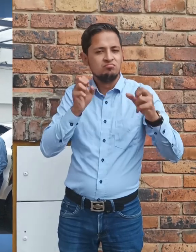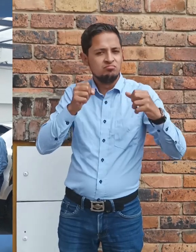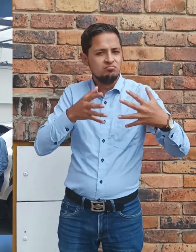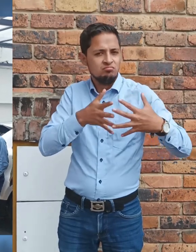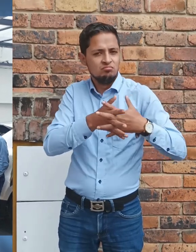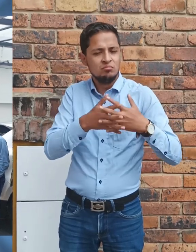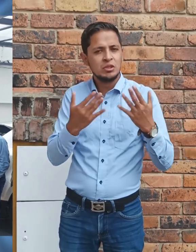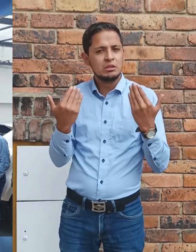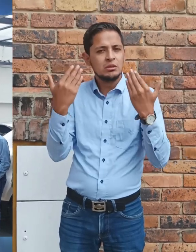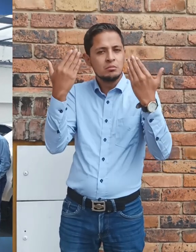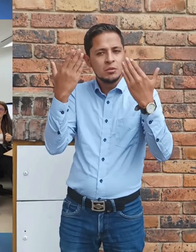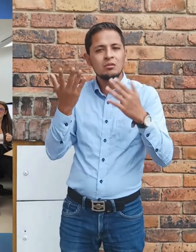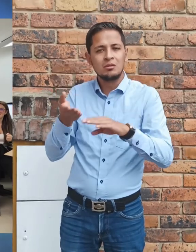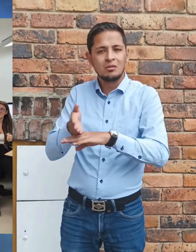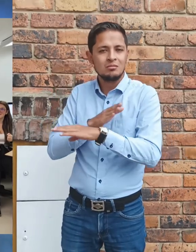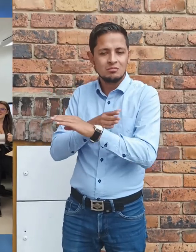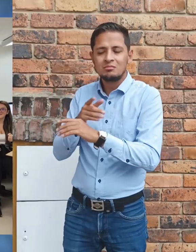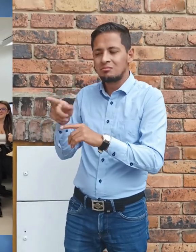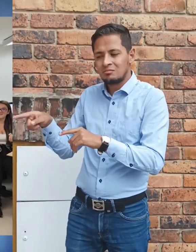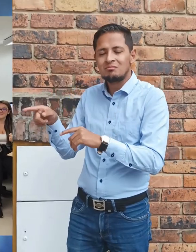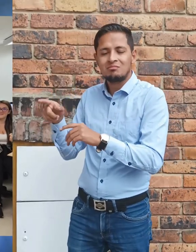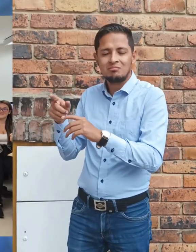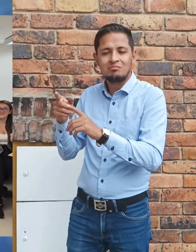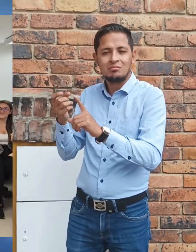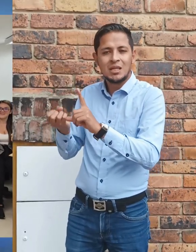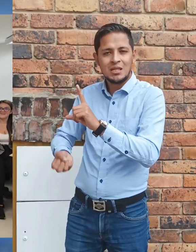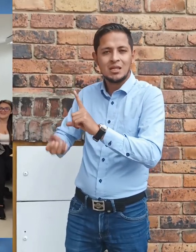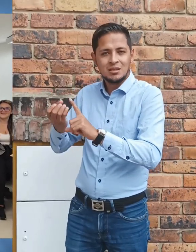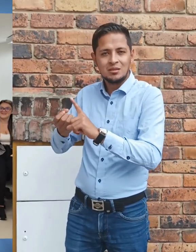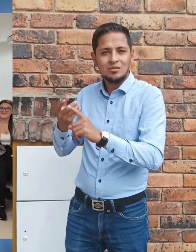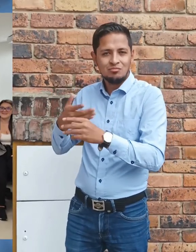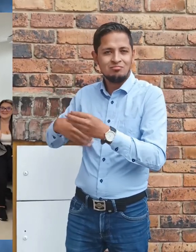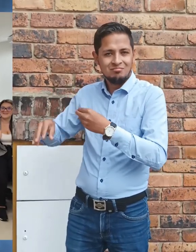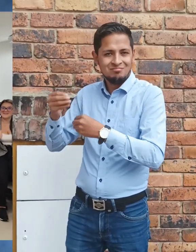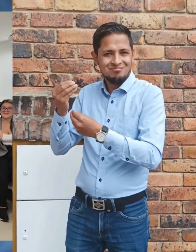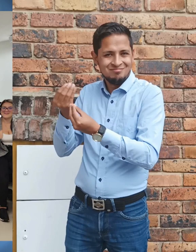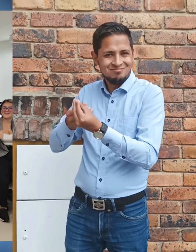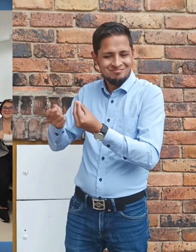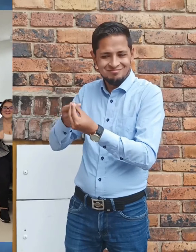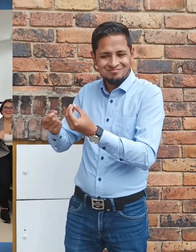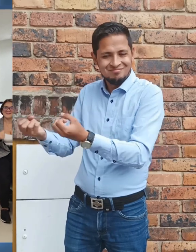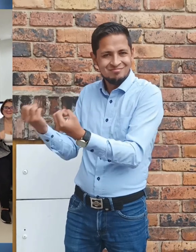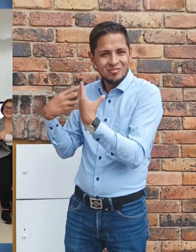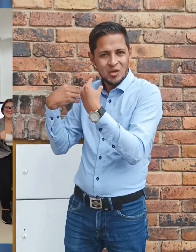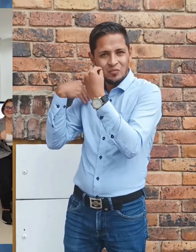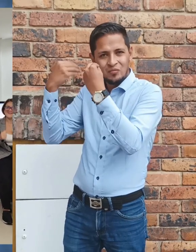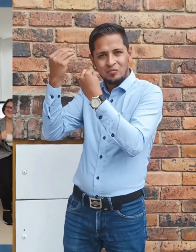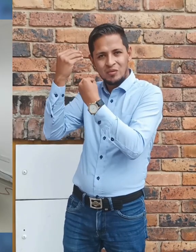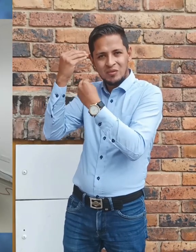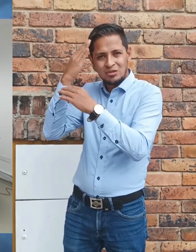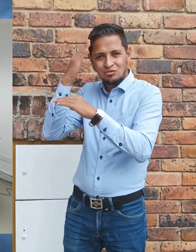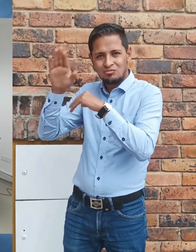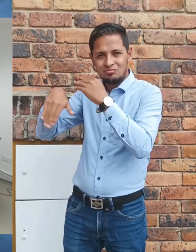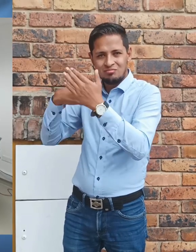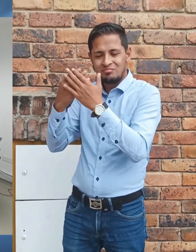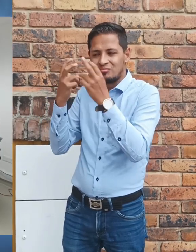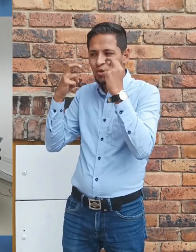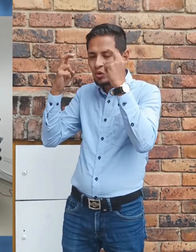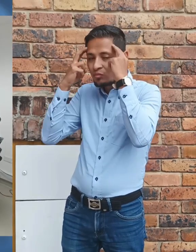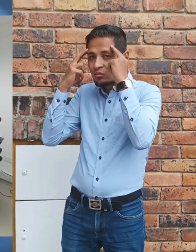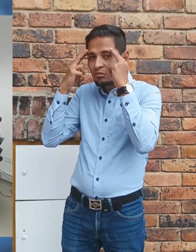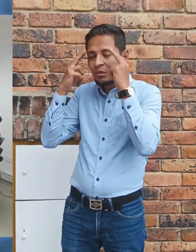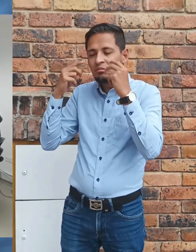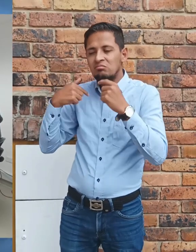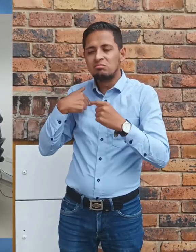conocimientos adquiridos en diseño tecnológico eran compatibles con las acciones administrativas que debían adelantar, ya que